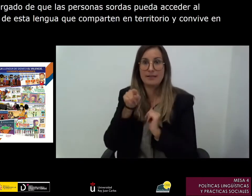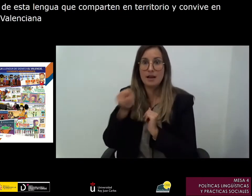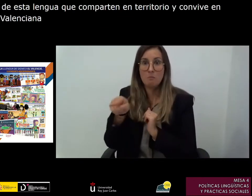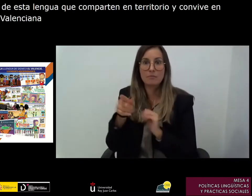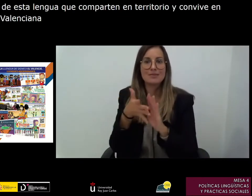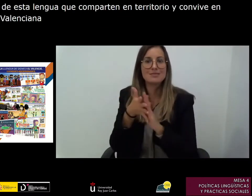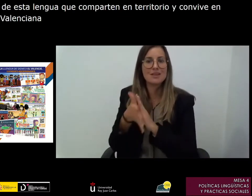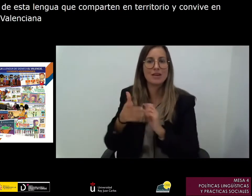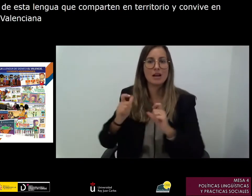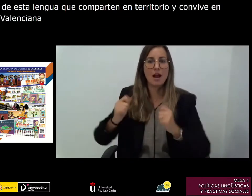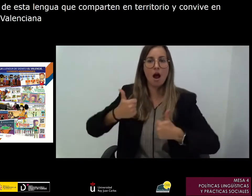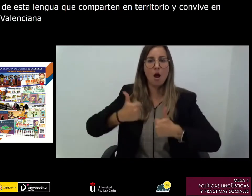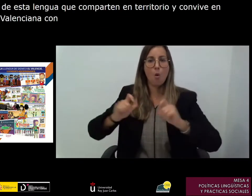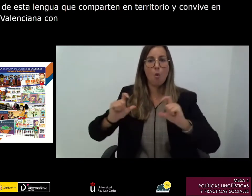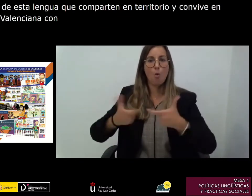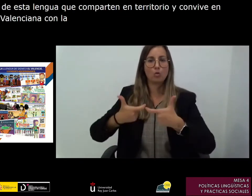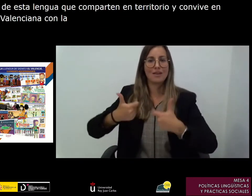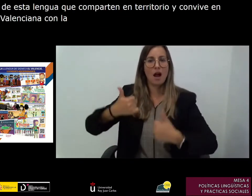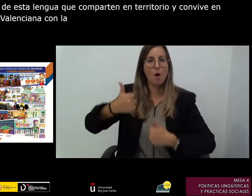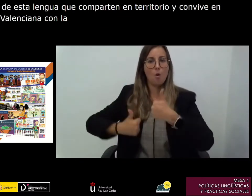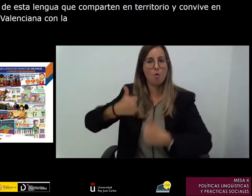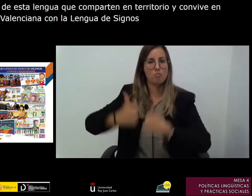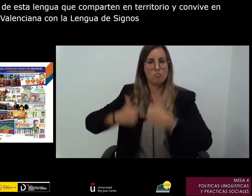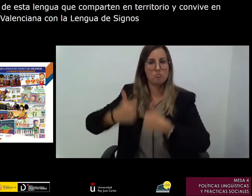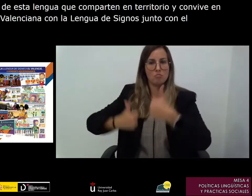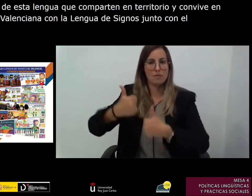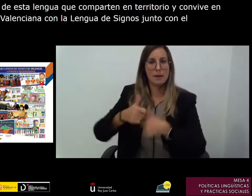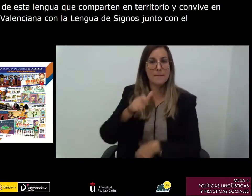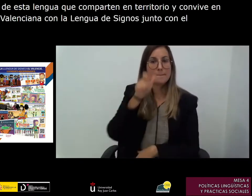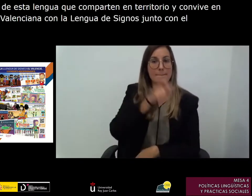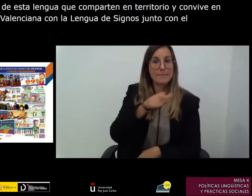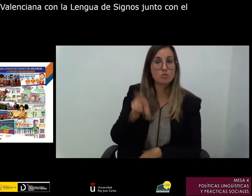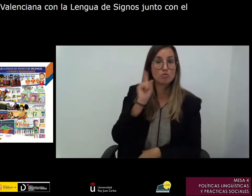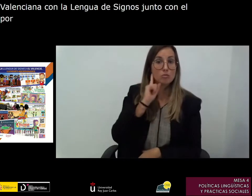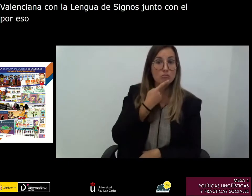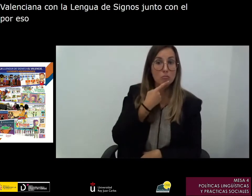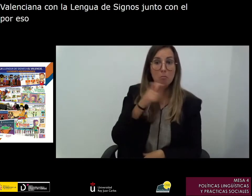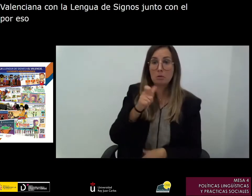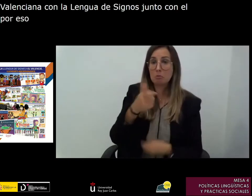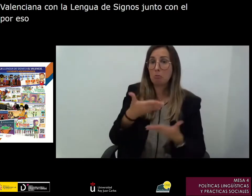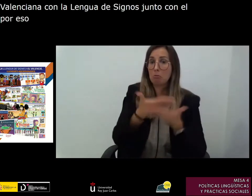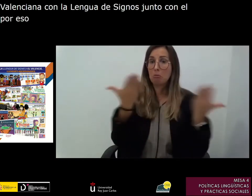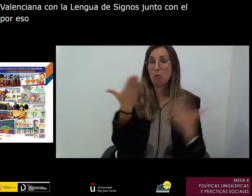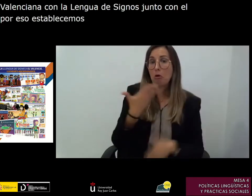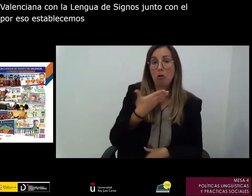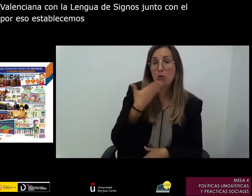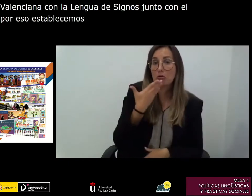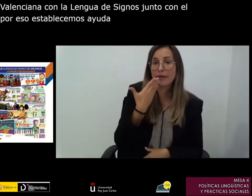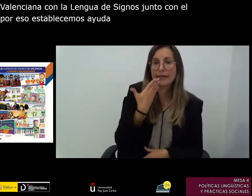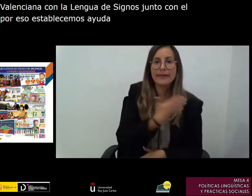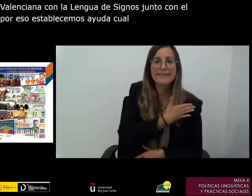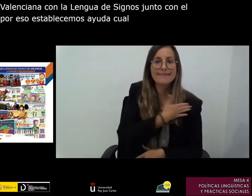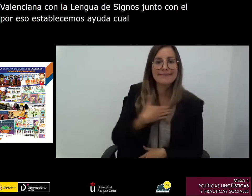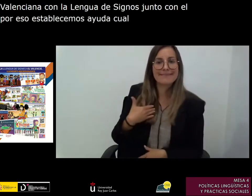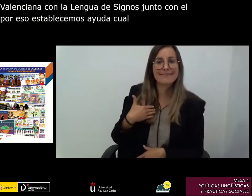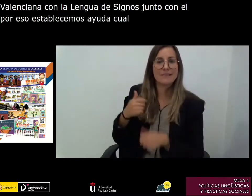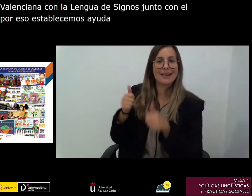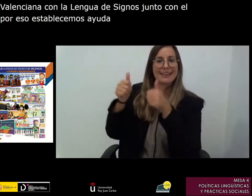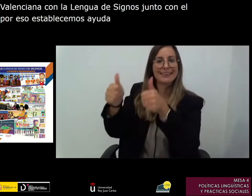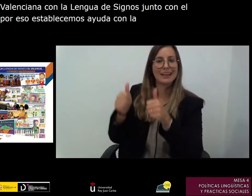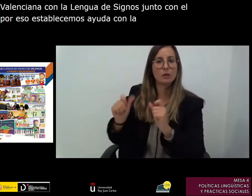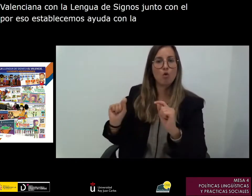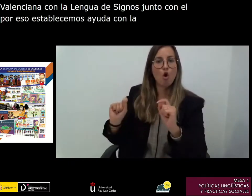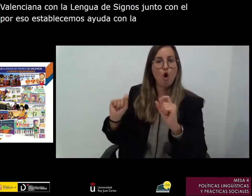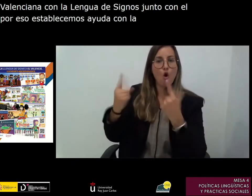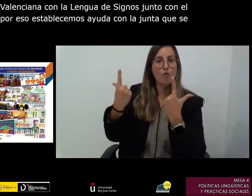también establecemos contactos con la Junta Cualificadora de Conisimex de Valencia, la Junta que se encarga de crear